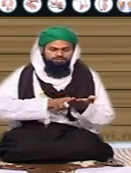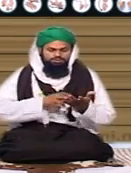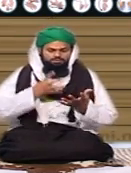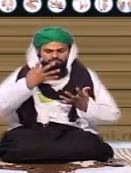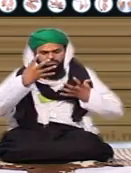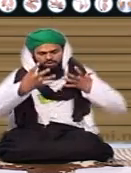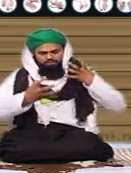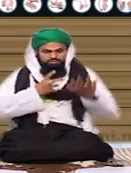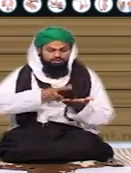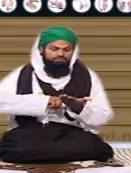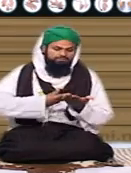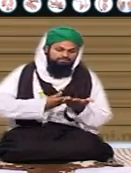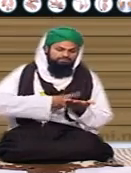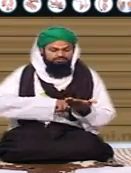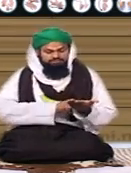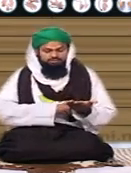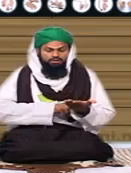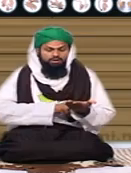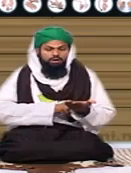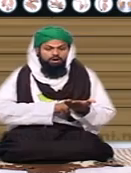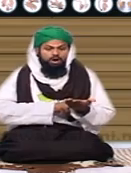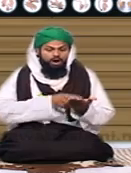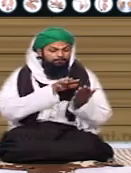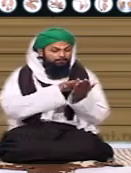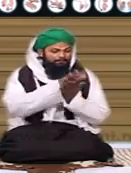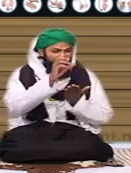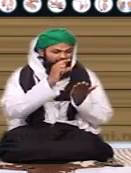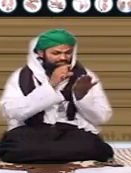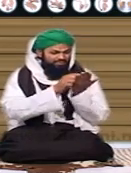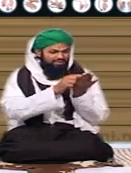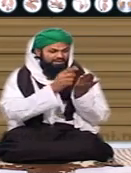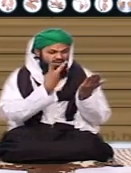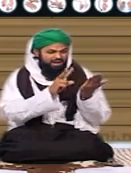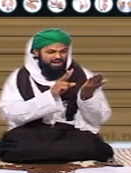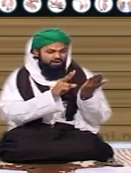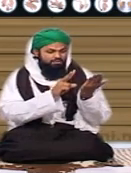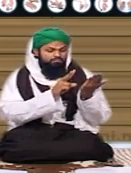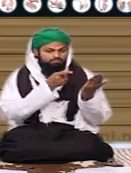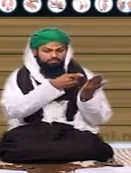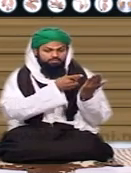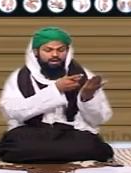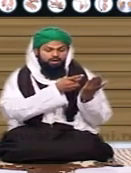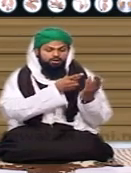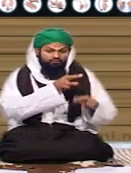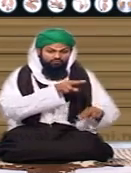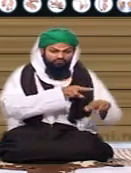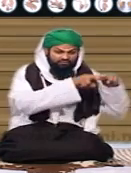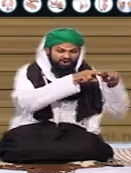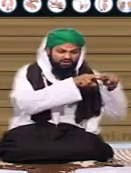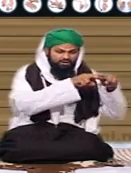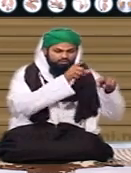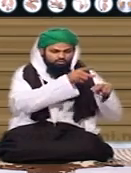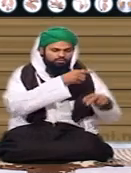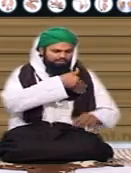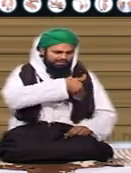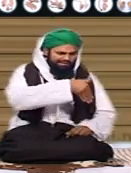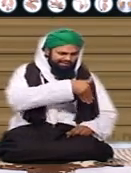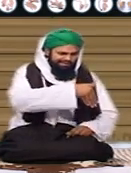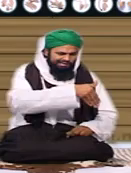چین بے قرار رہتا ہو۔ اگر ایسا شخص کہ جس کی گرفتاری کا وارنٹ جاری ہو جائے، سزائے موت اس کو سنا دی جائے، وہ اگر آپ اس